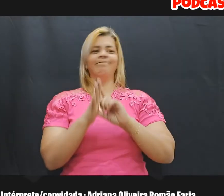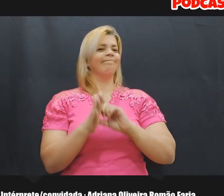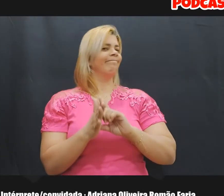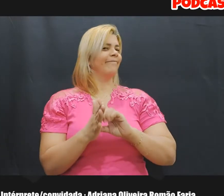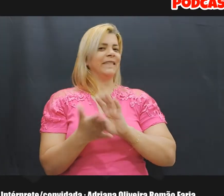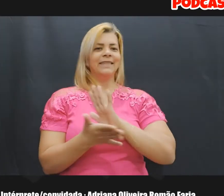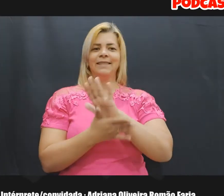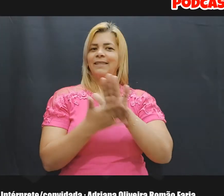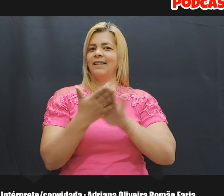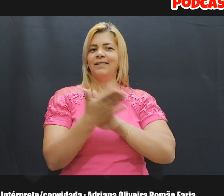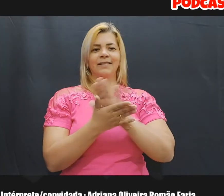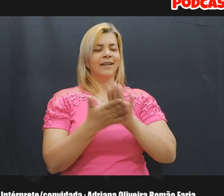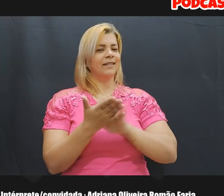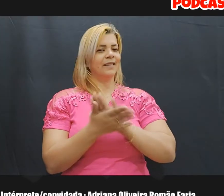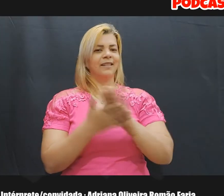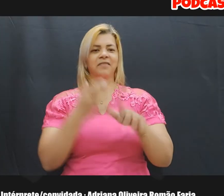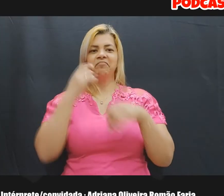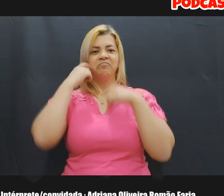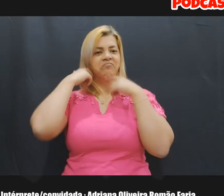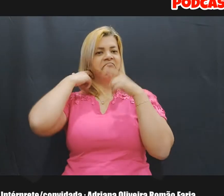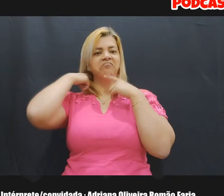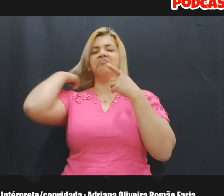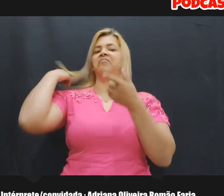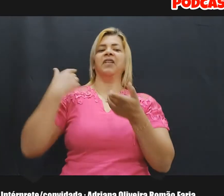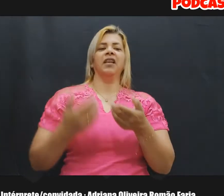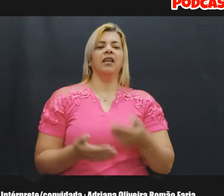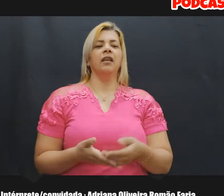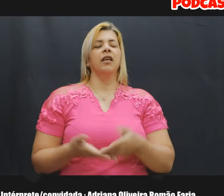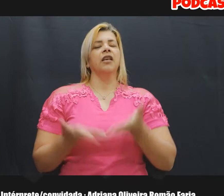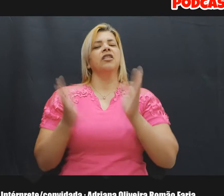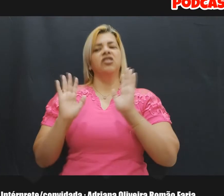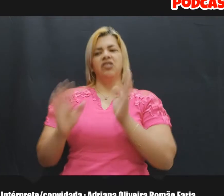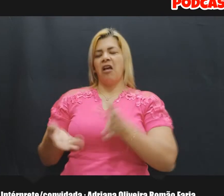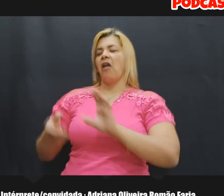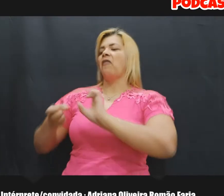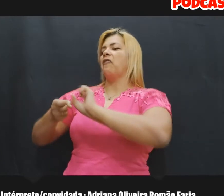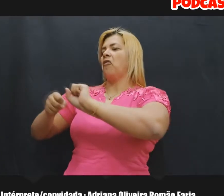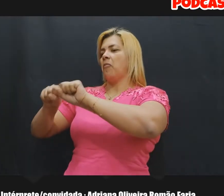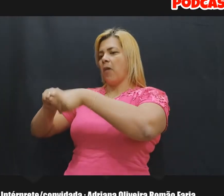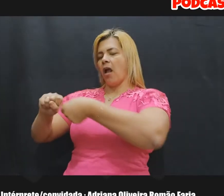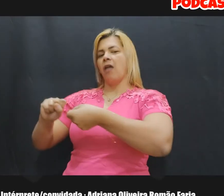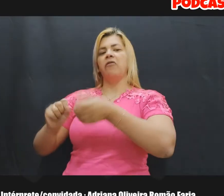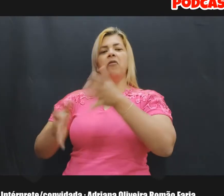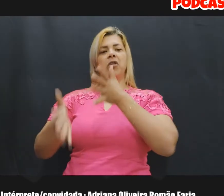eles não se interessavam, inclusive se formavam, né?